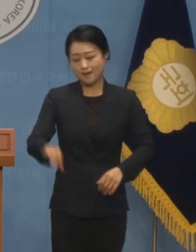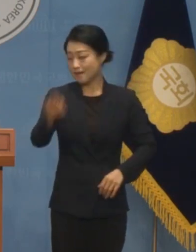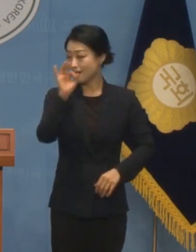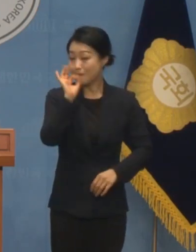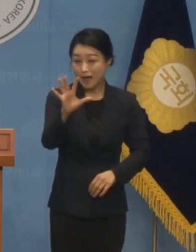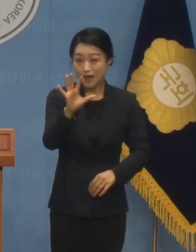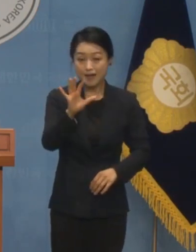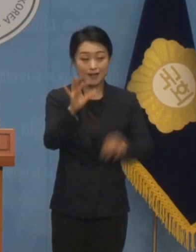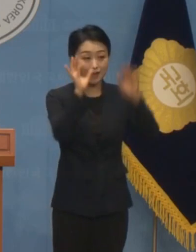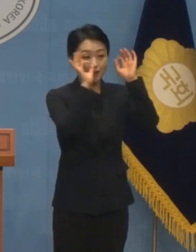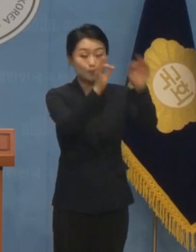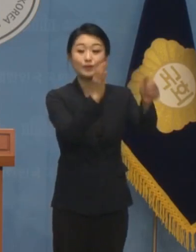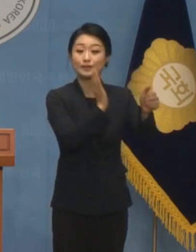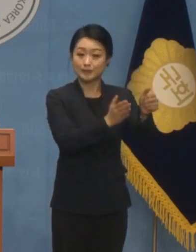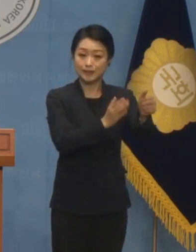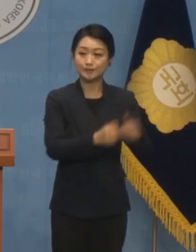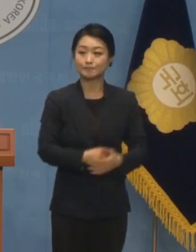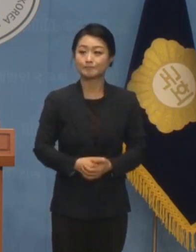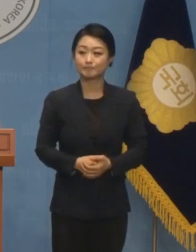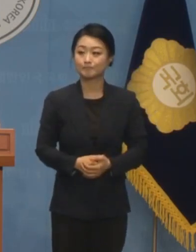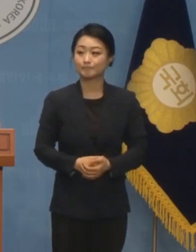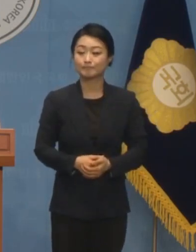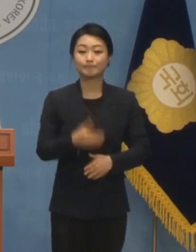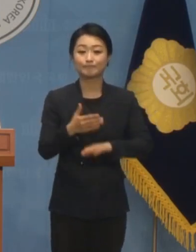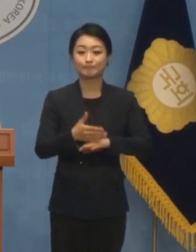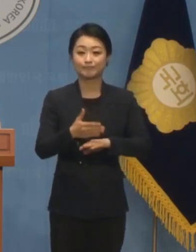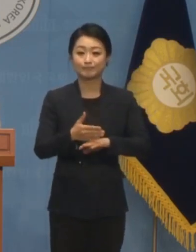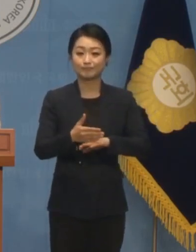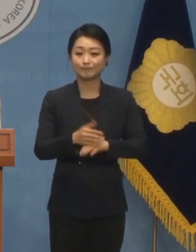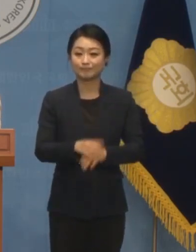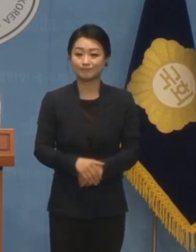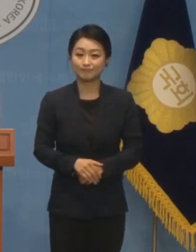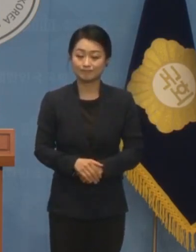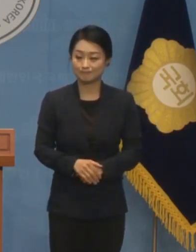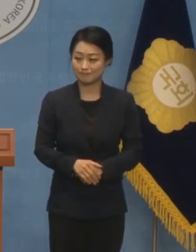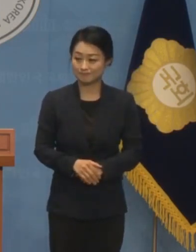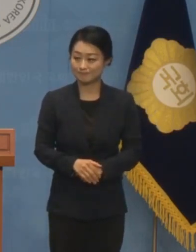이르렀음을 직시하기 바랍니다. 감사합니다.